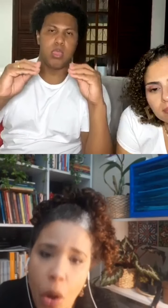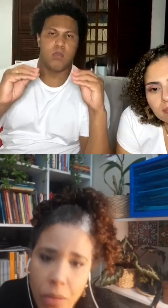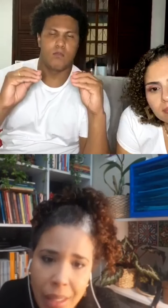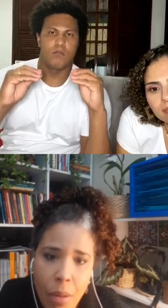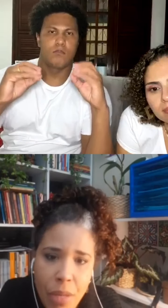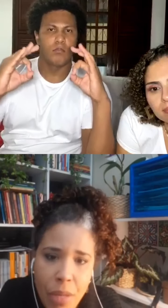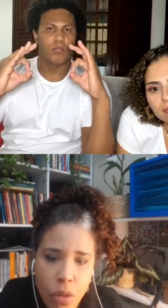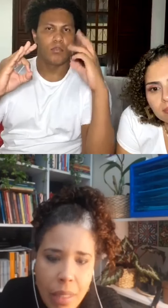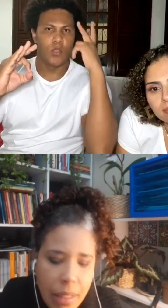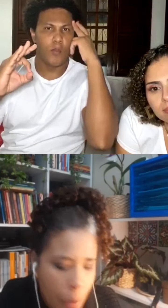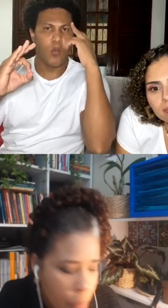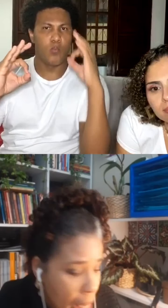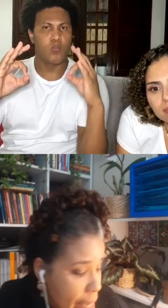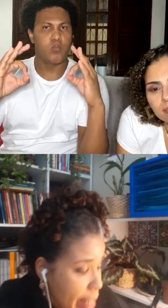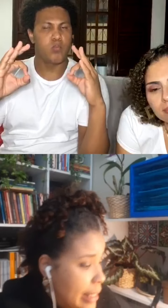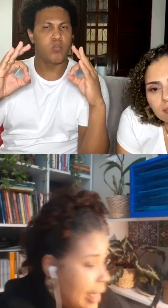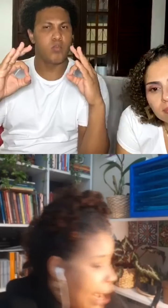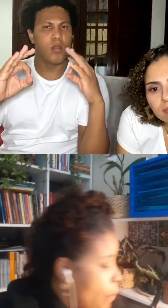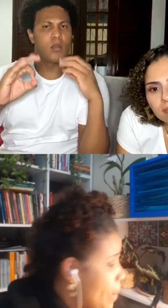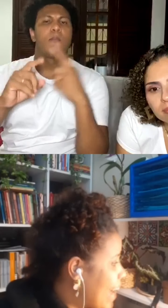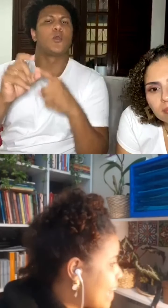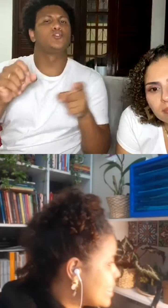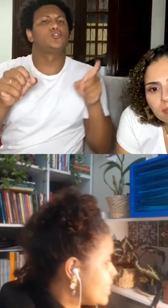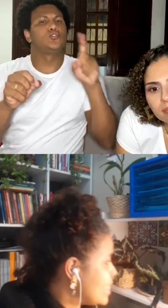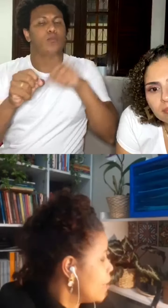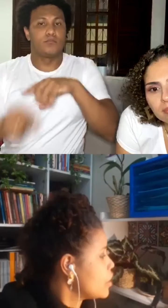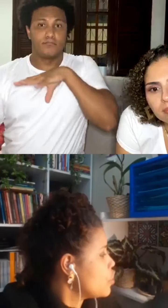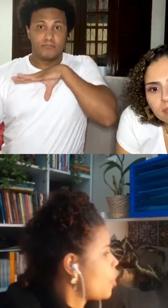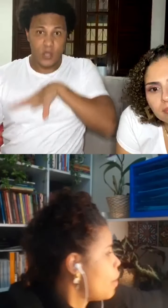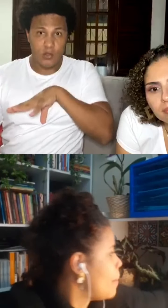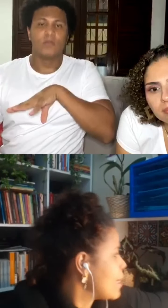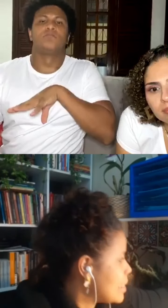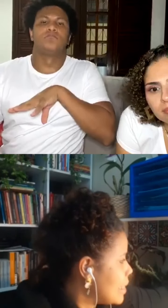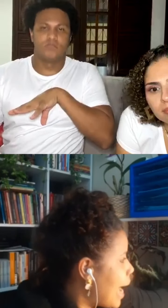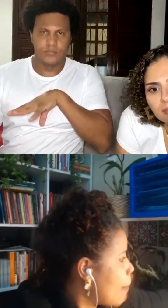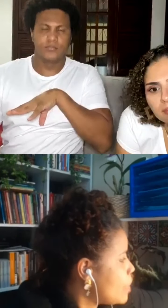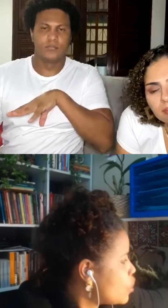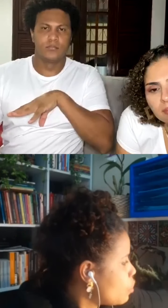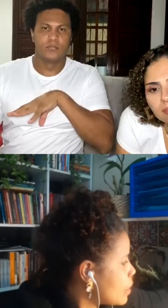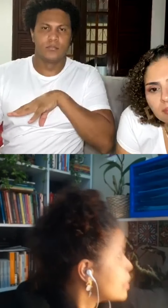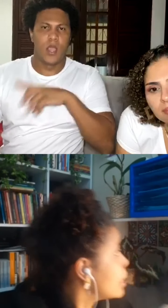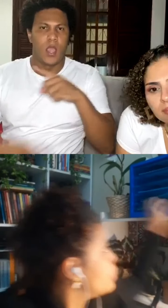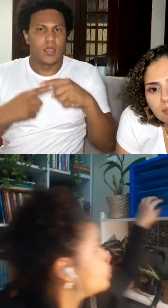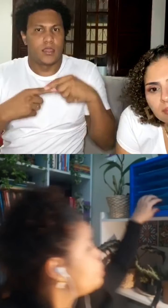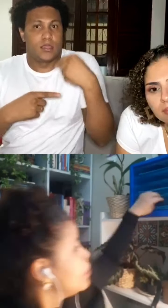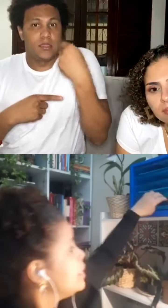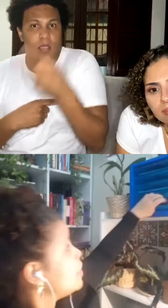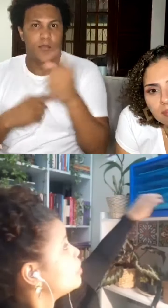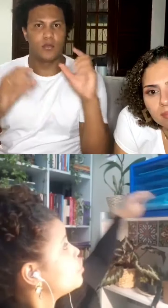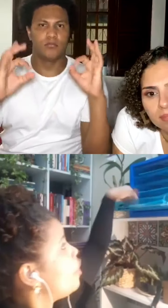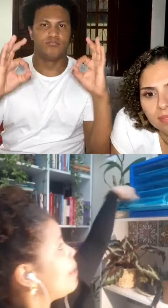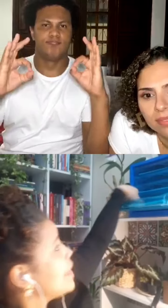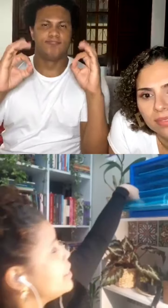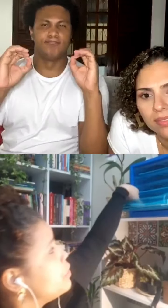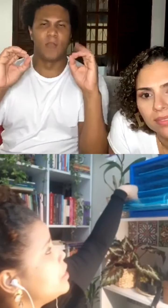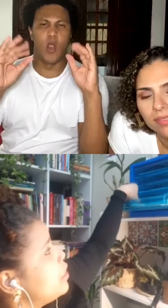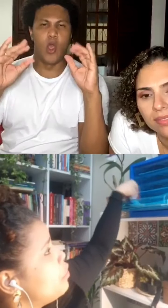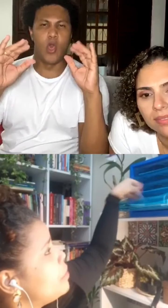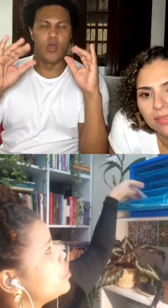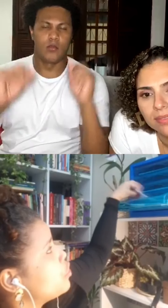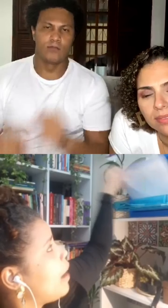volta a ter uma menstruação. Se eu transformasse a menstruação, se eu transformasse o